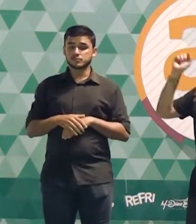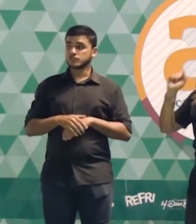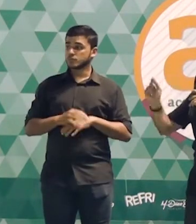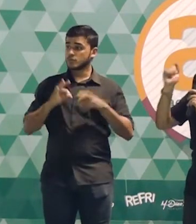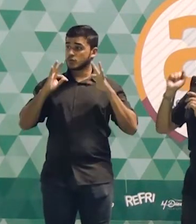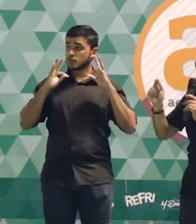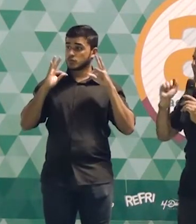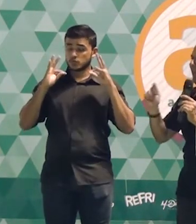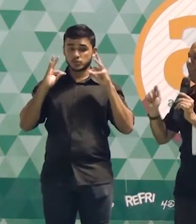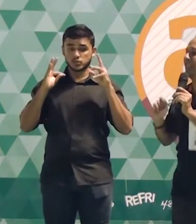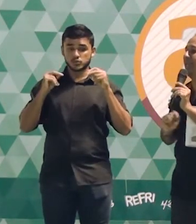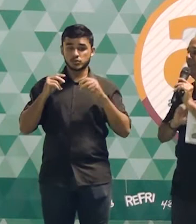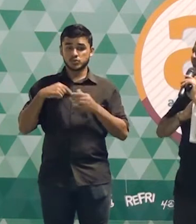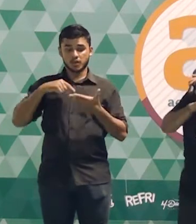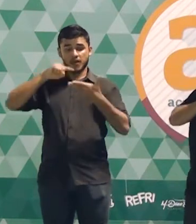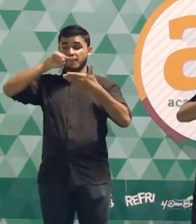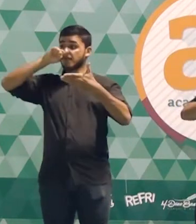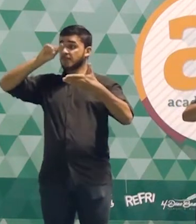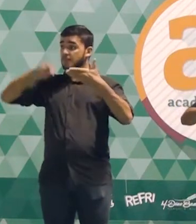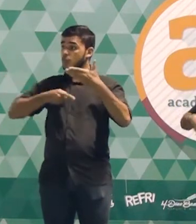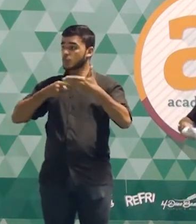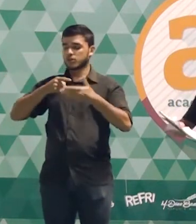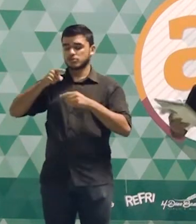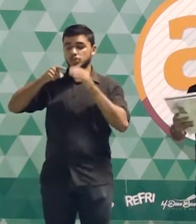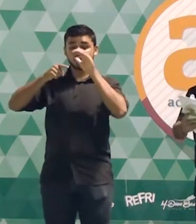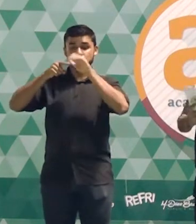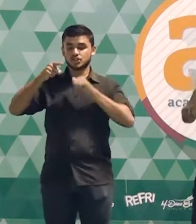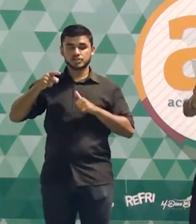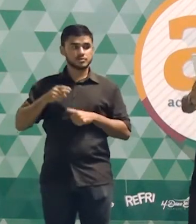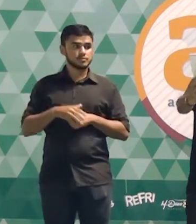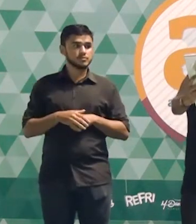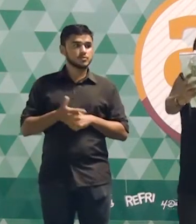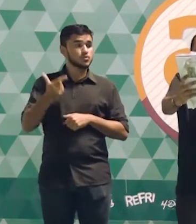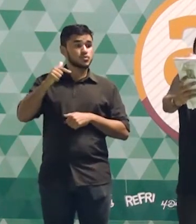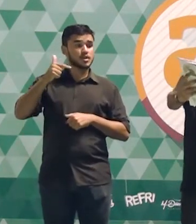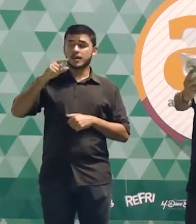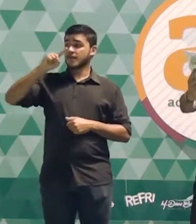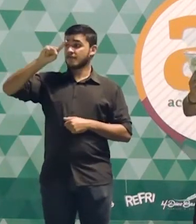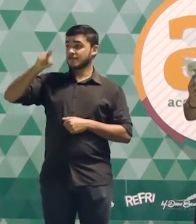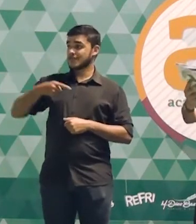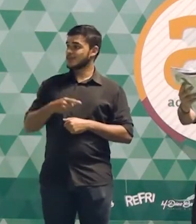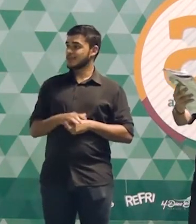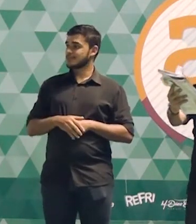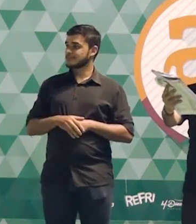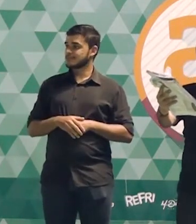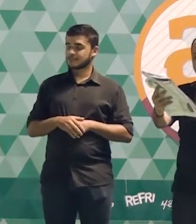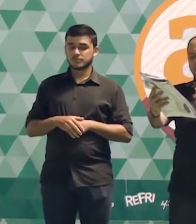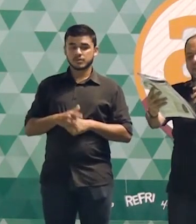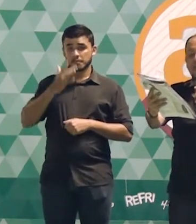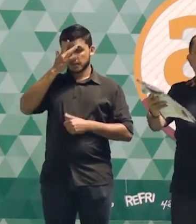retira propositalmente as vírgulas. Pode olhar, ó, você tem. Eu